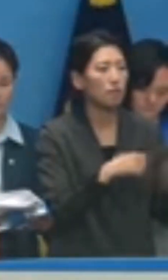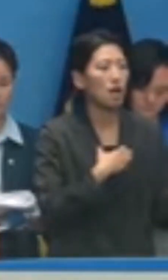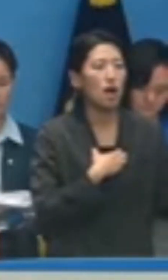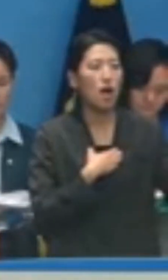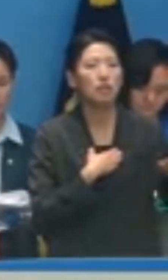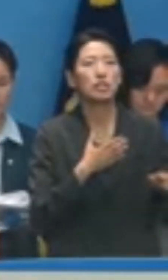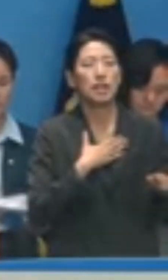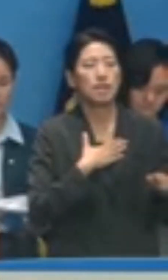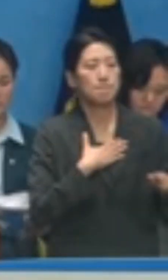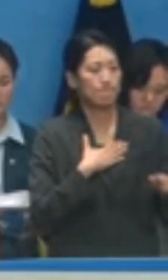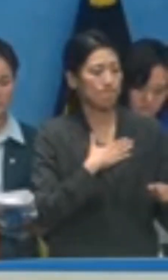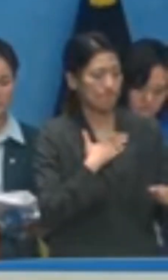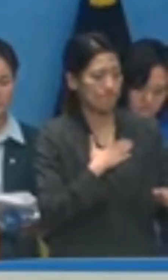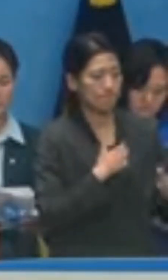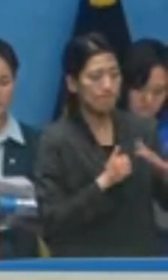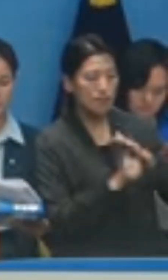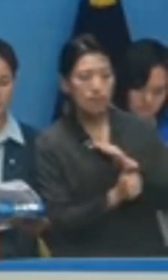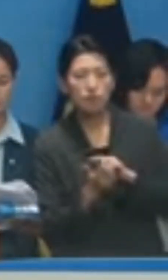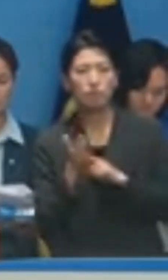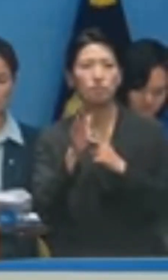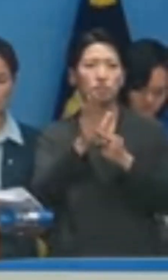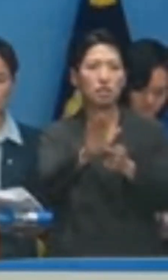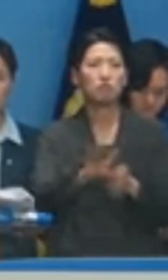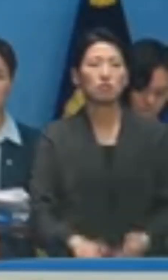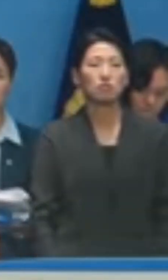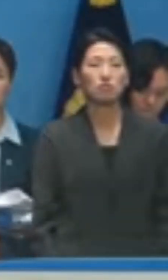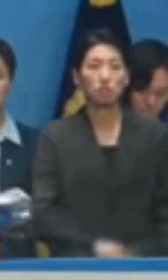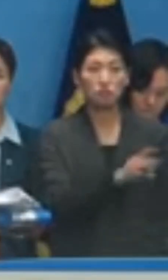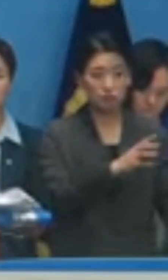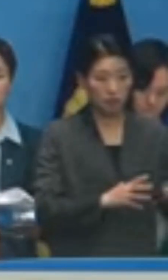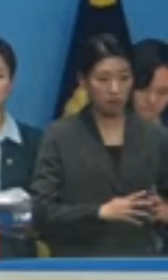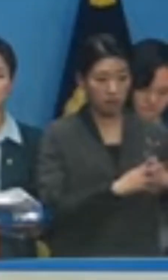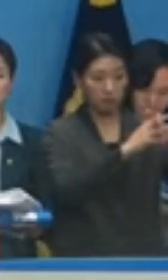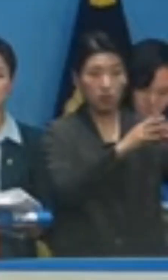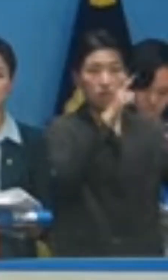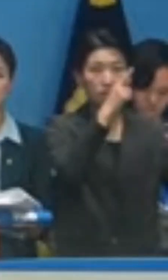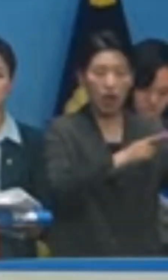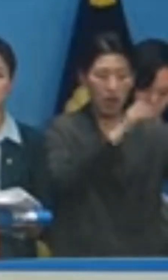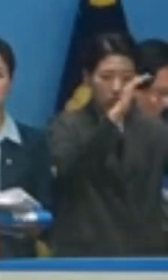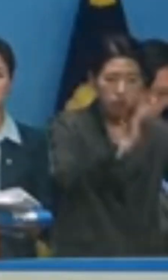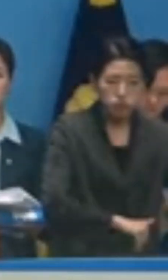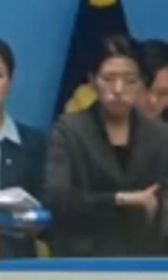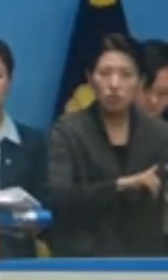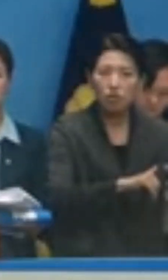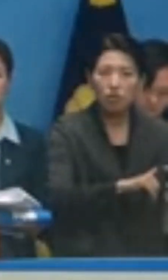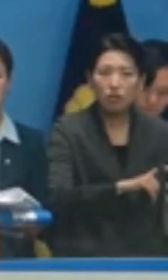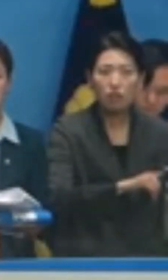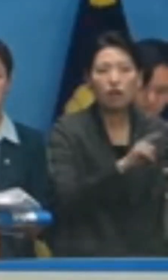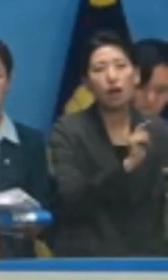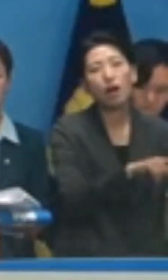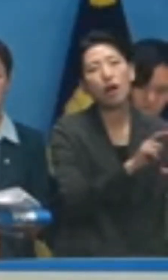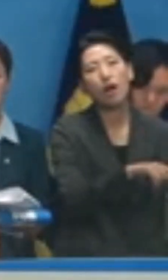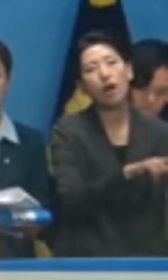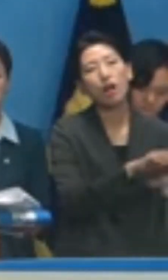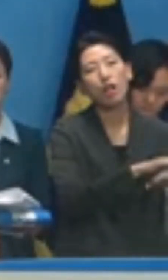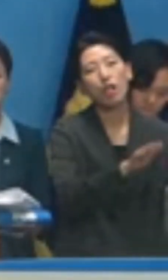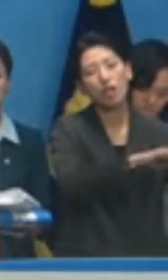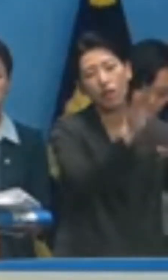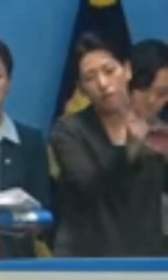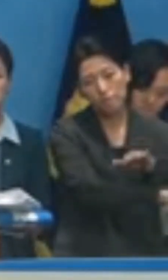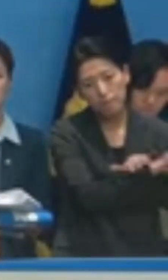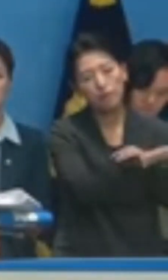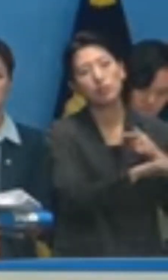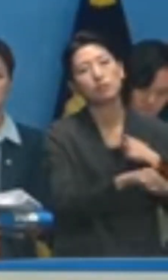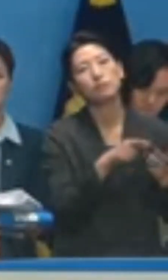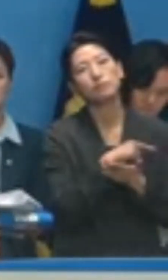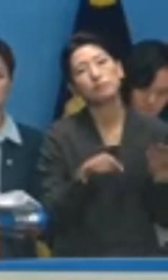이 자리에 섰습니다. 저희는 신안산성 공사 과정에서 발생한 붕괴 사고에 대한 부실한 대응으로 인해 심각한